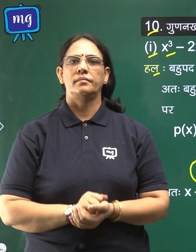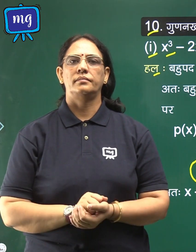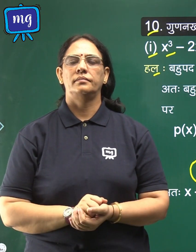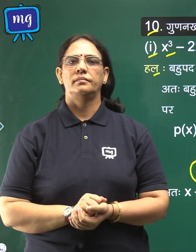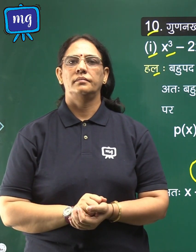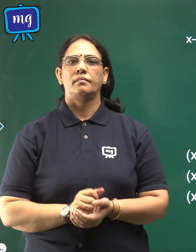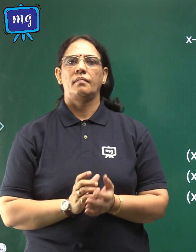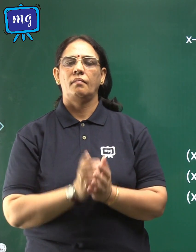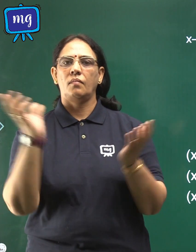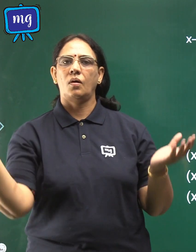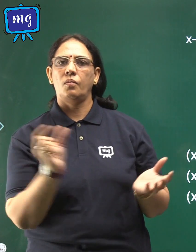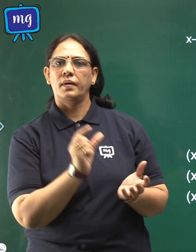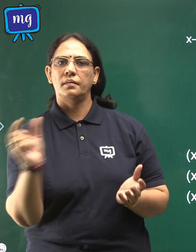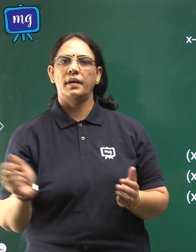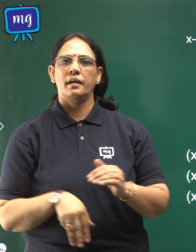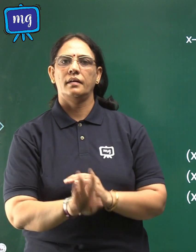बहुपद में